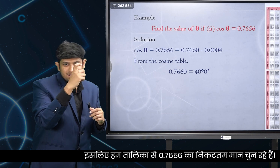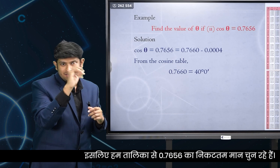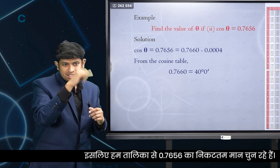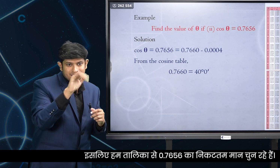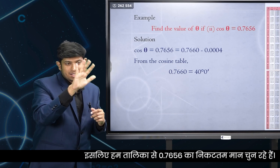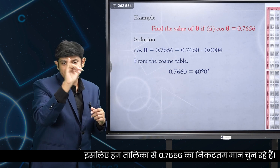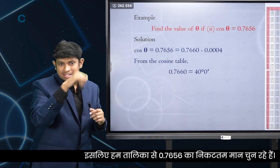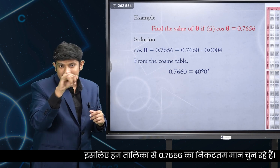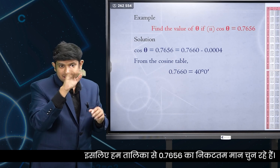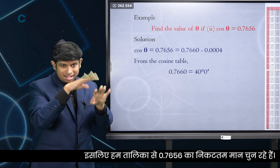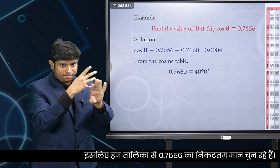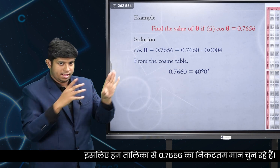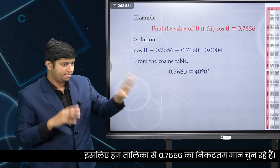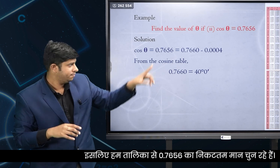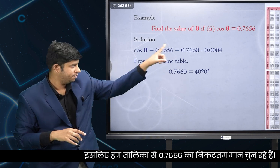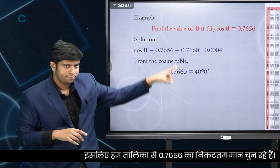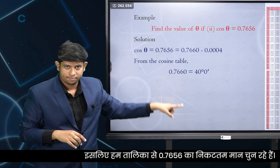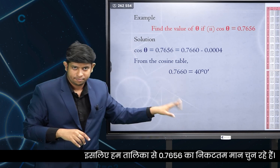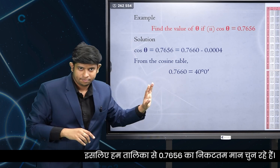0.7656 का निकटतम मान चुन रहे हैं।